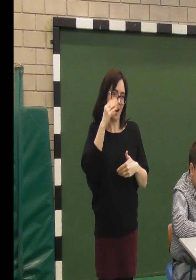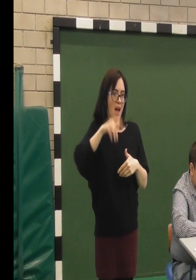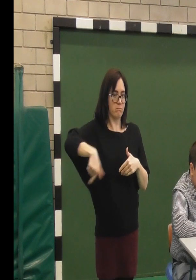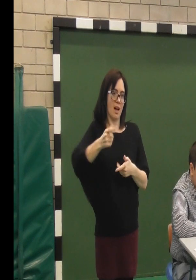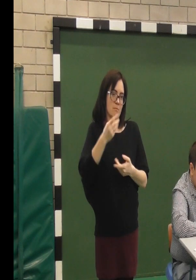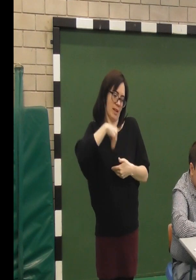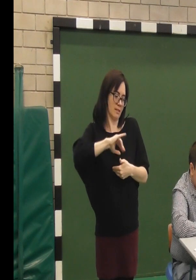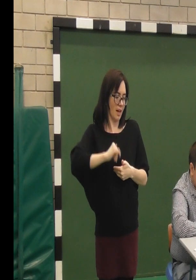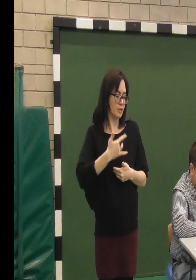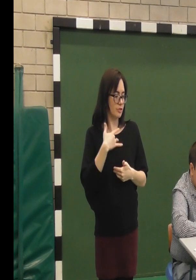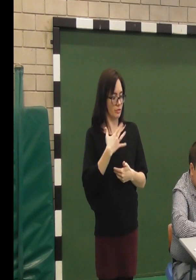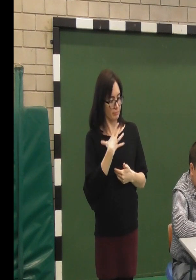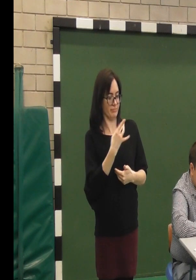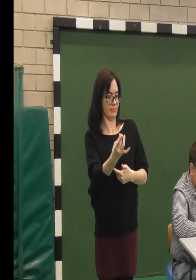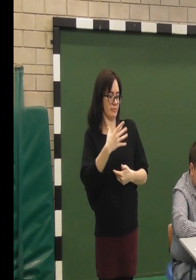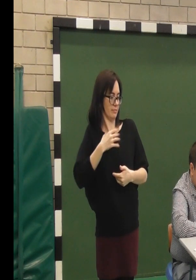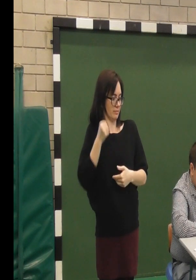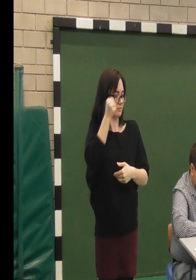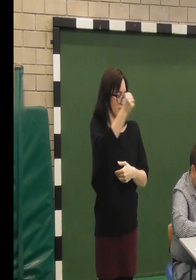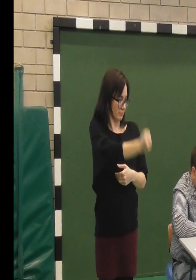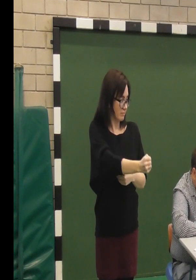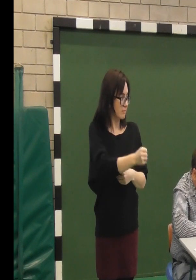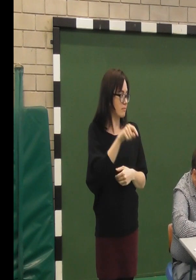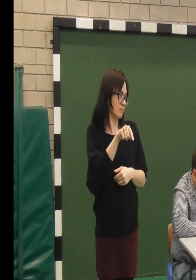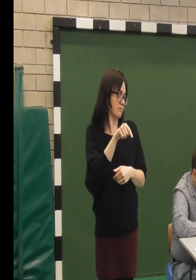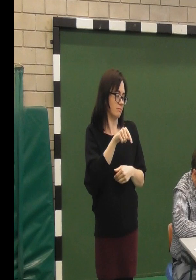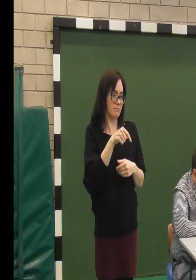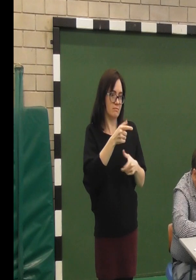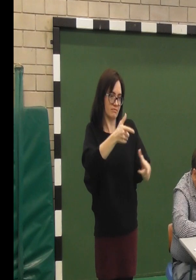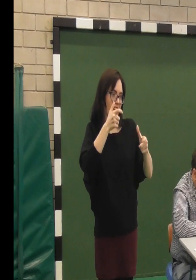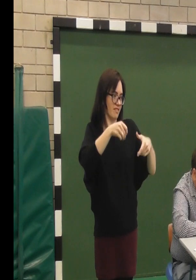voltunk. És akkor elvittek bennünket